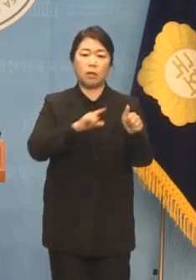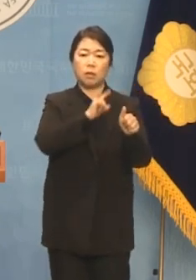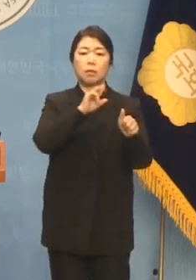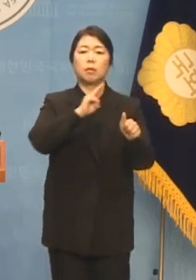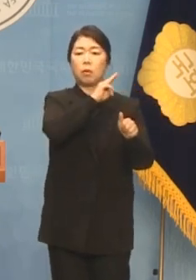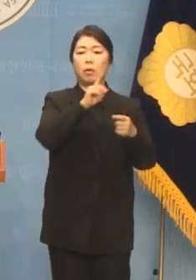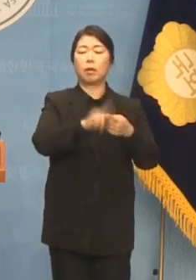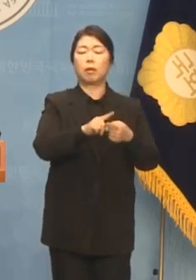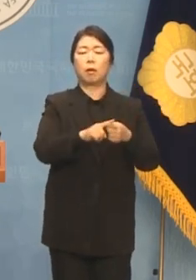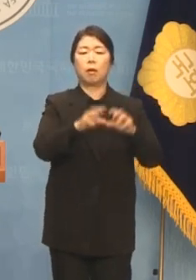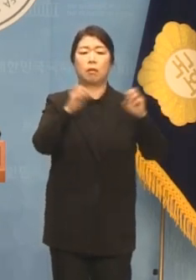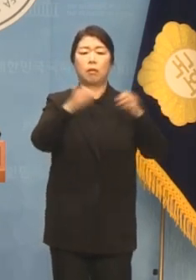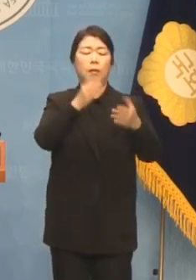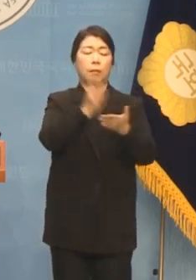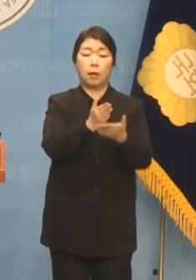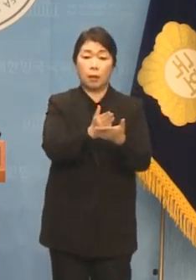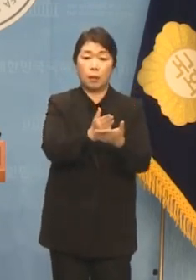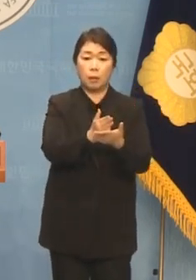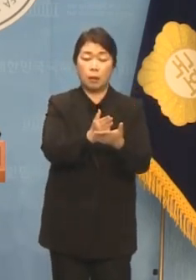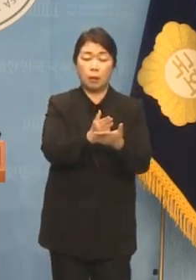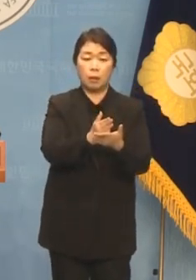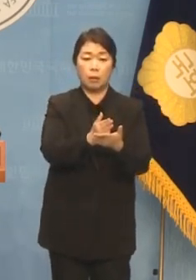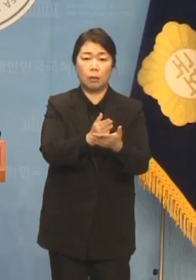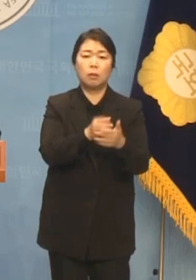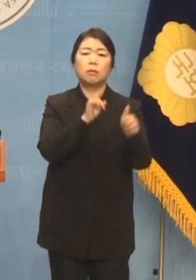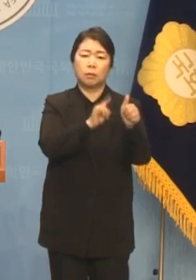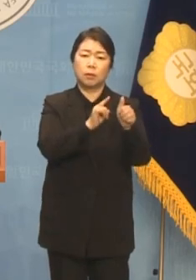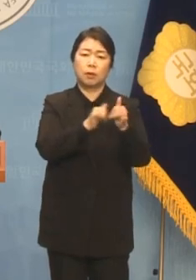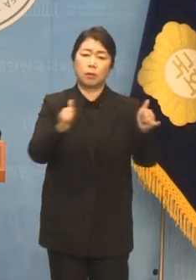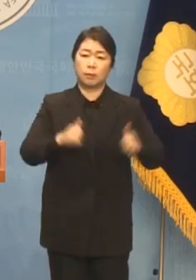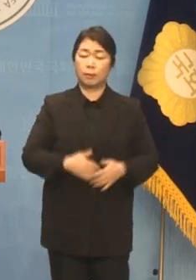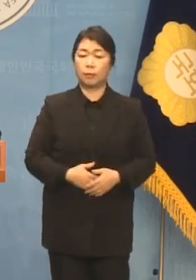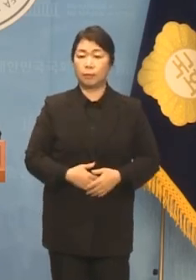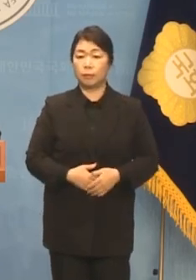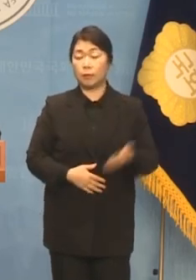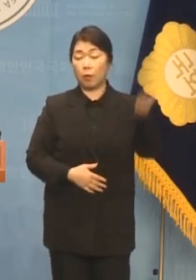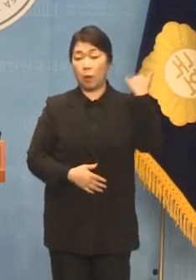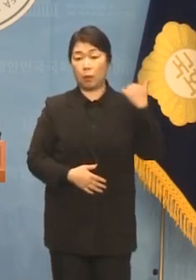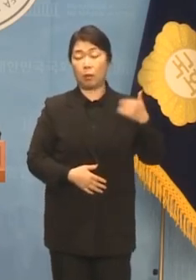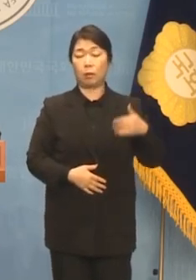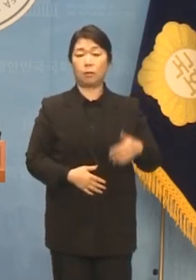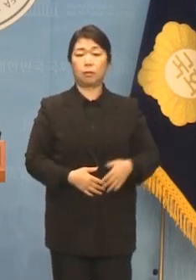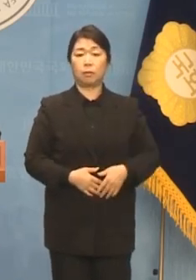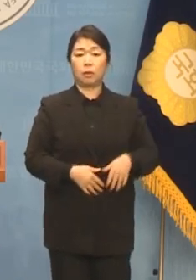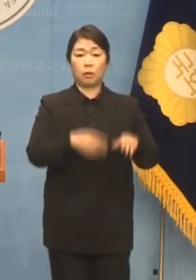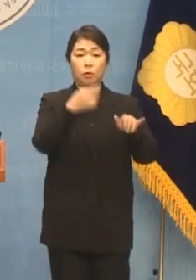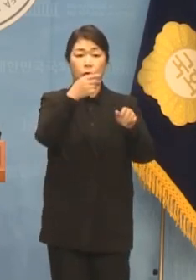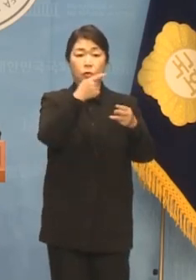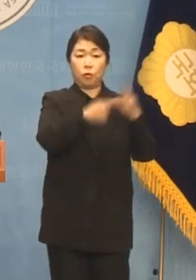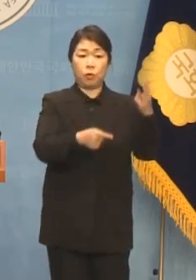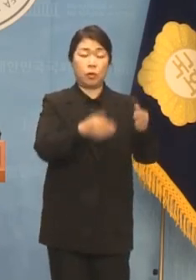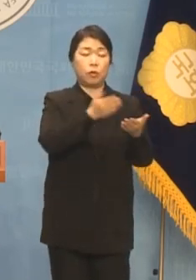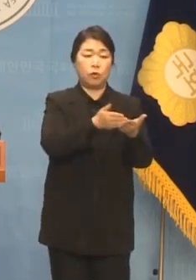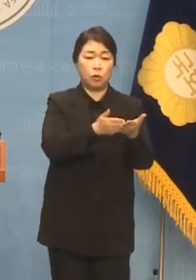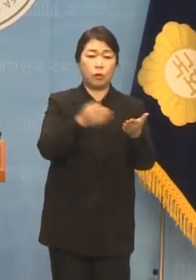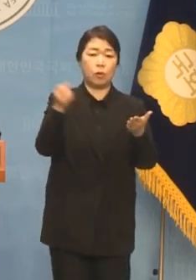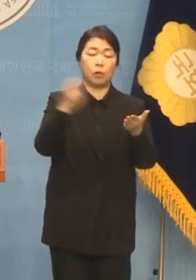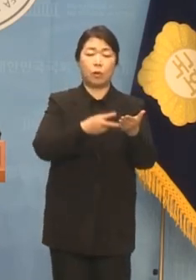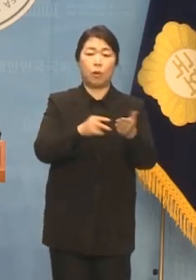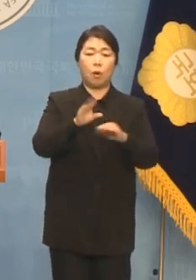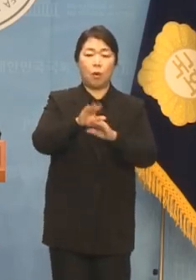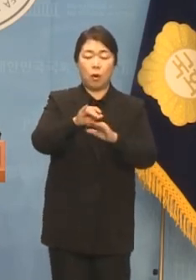못하게 맡고 있는 인물 아닙니까 과거 땡전 뉴스부터 언론탄압